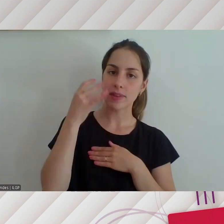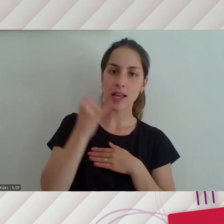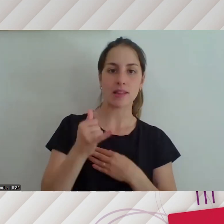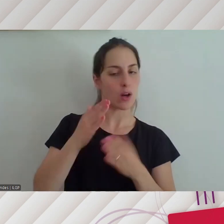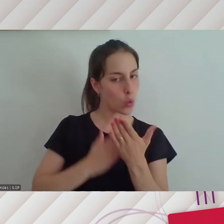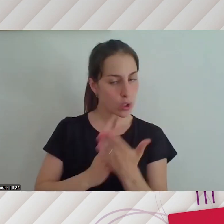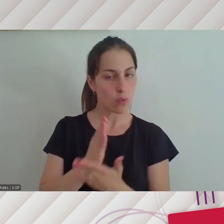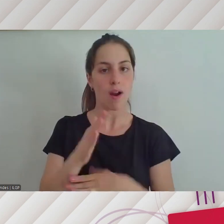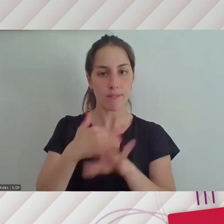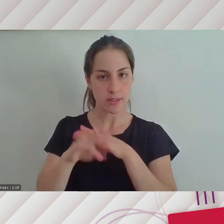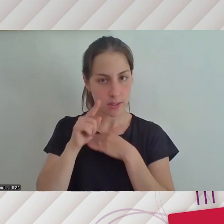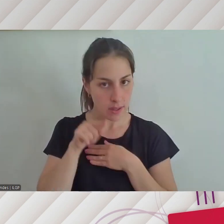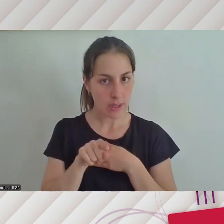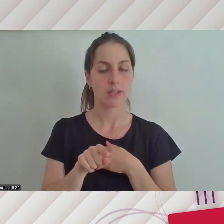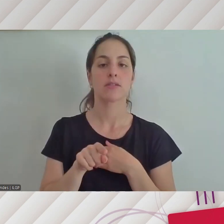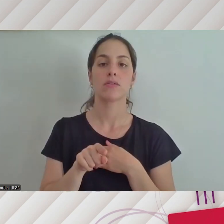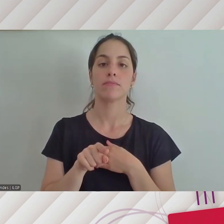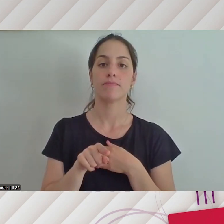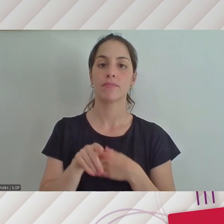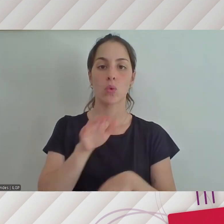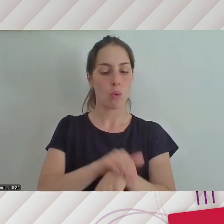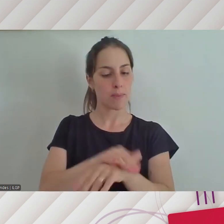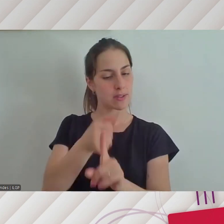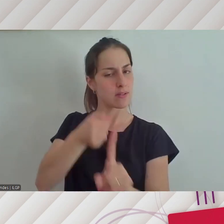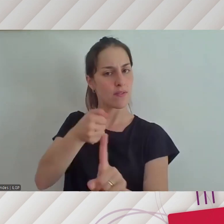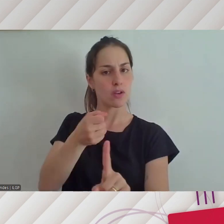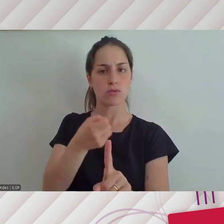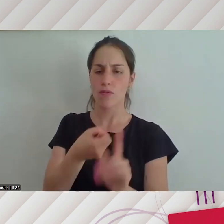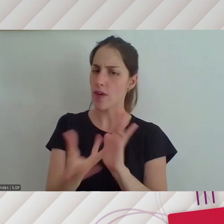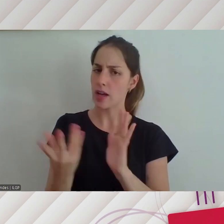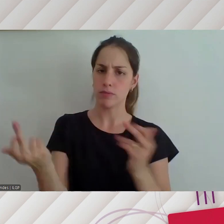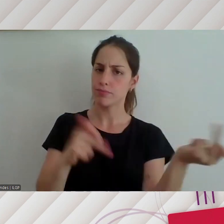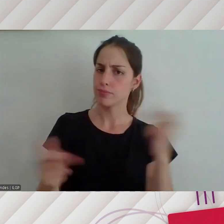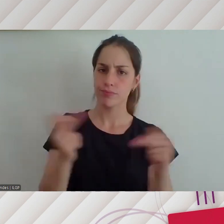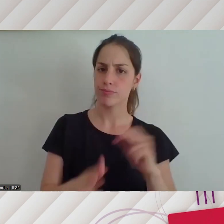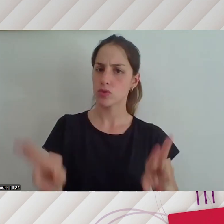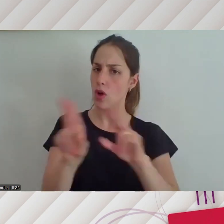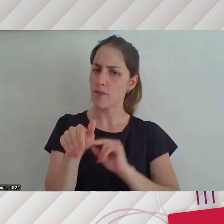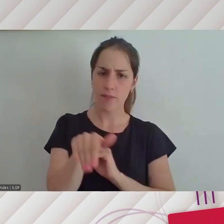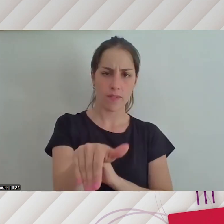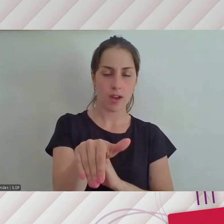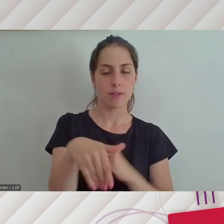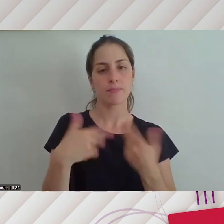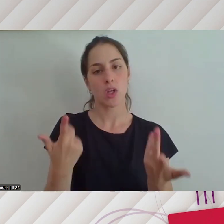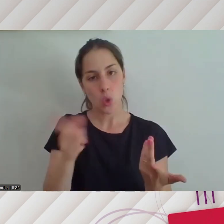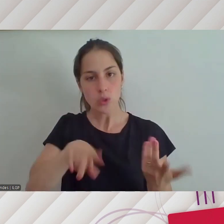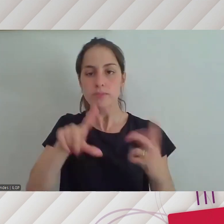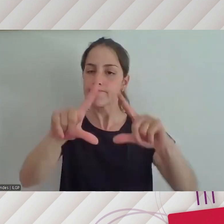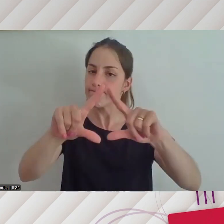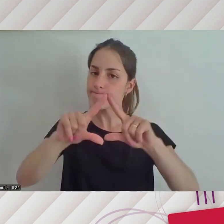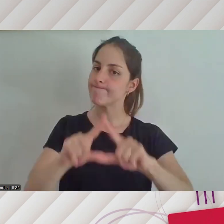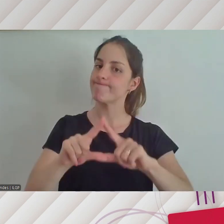a fazer face aos novos desafios, para que, no fundo, haja uma racionalidade, ou